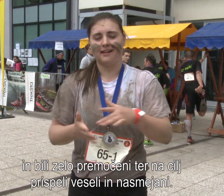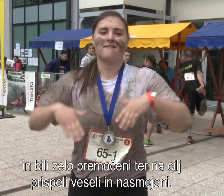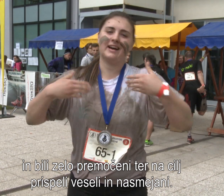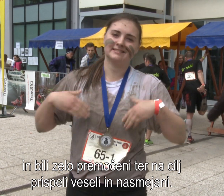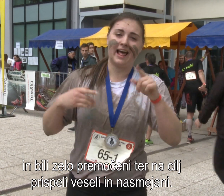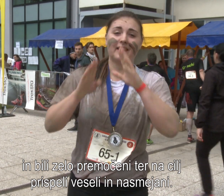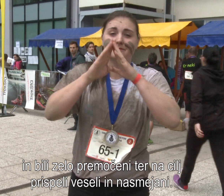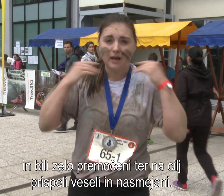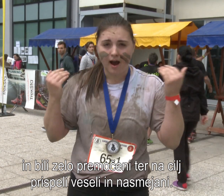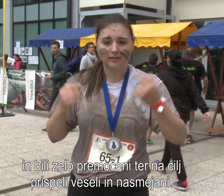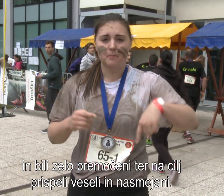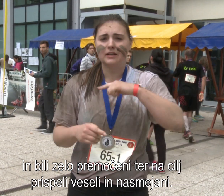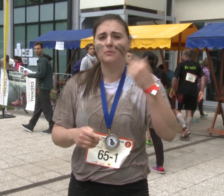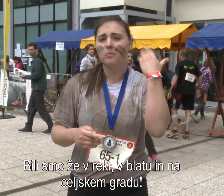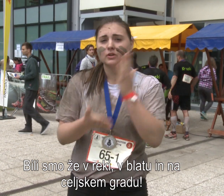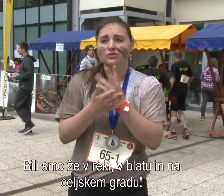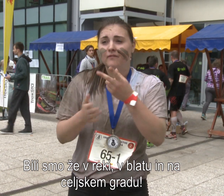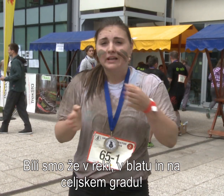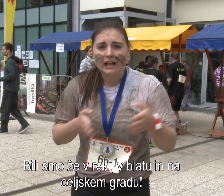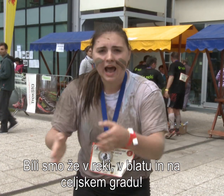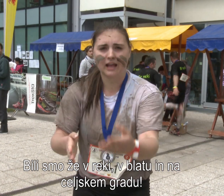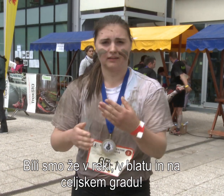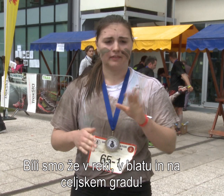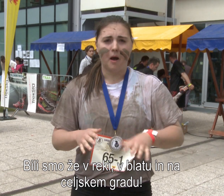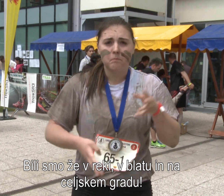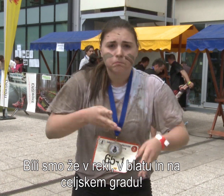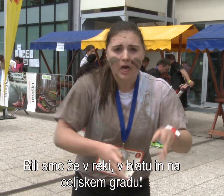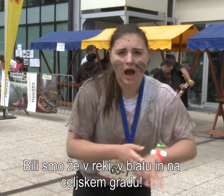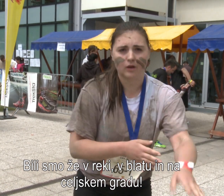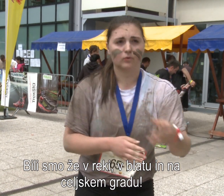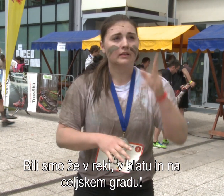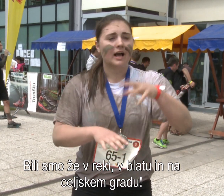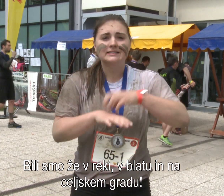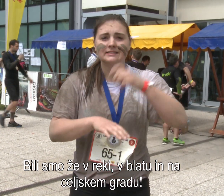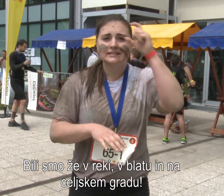V cilj pa prihaja naslednja trojica gladiatorjev.